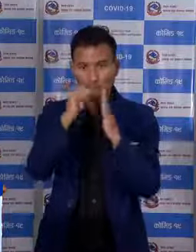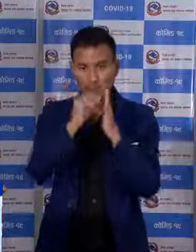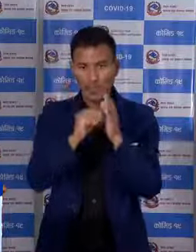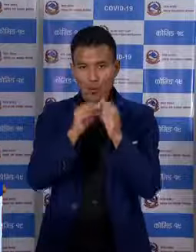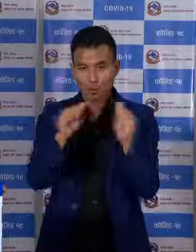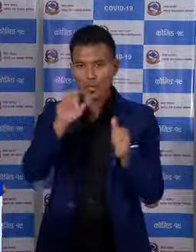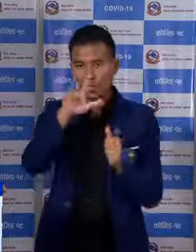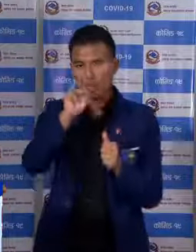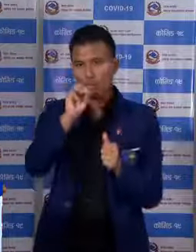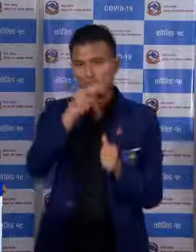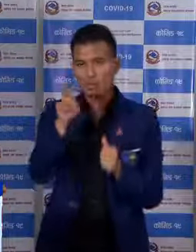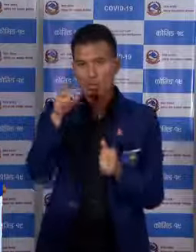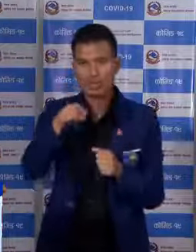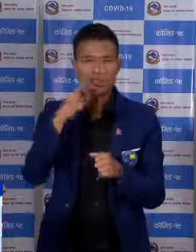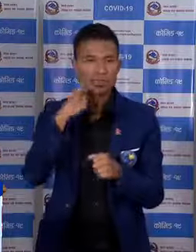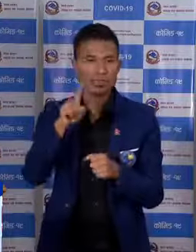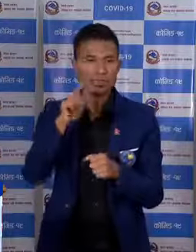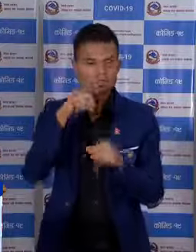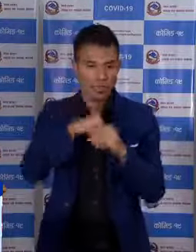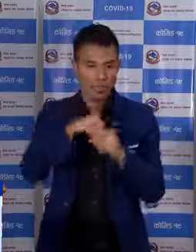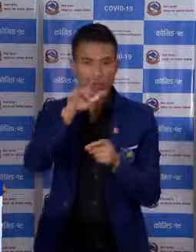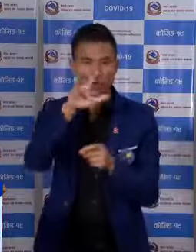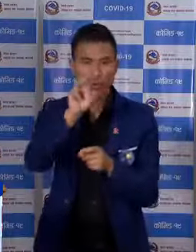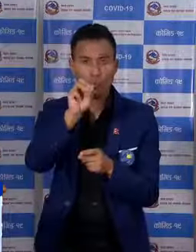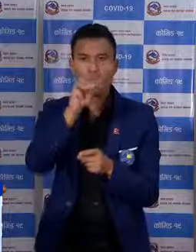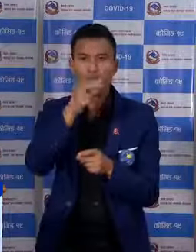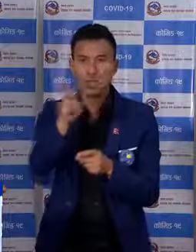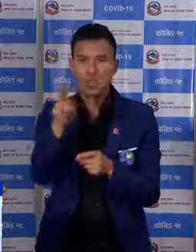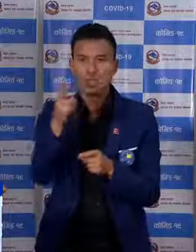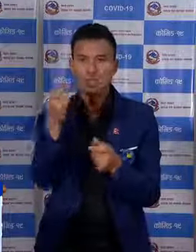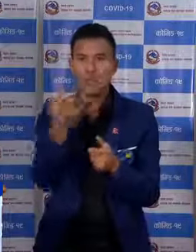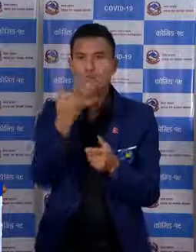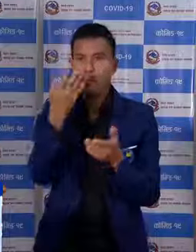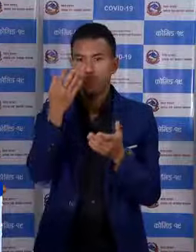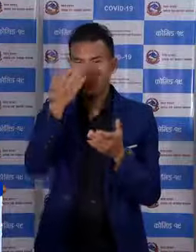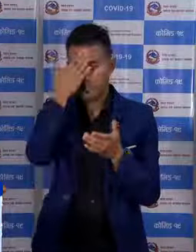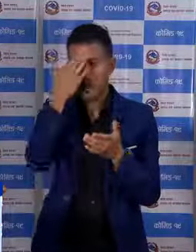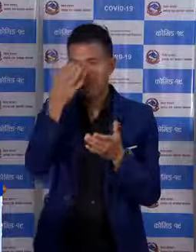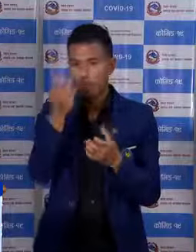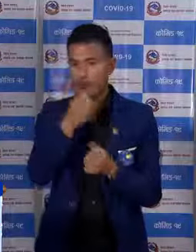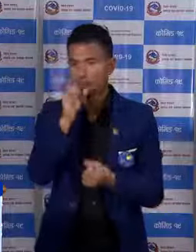अनुसार 90 जाना संक्रमित को पईचान भःको छो ठप